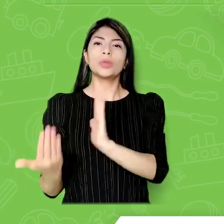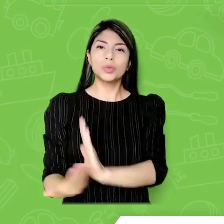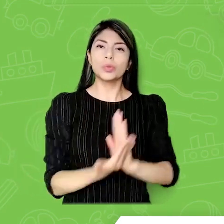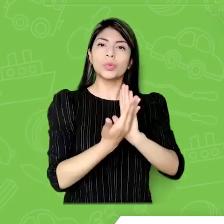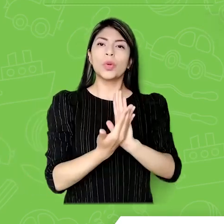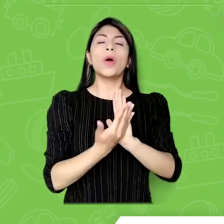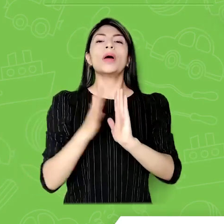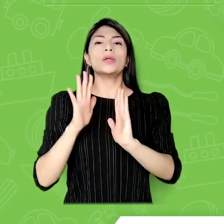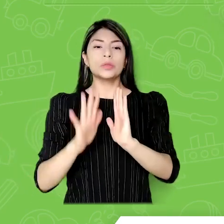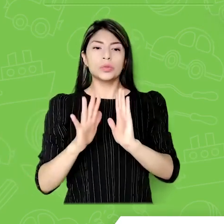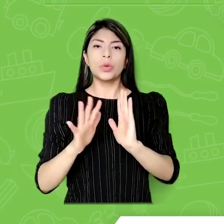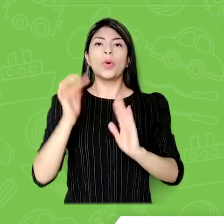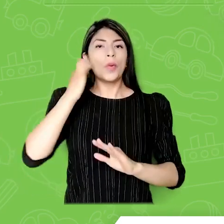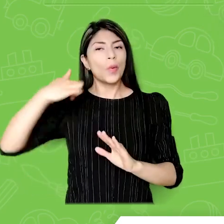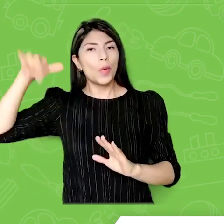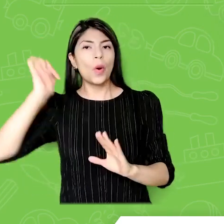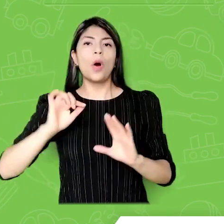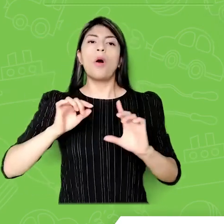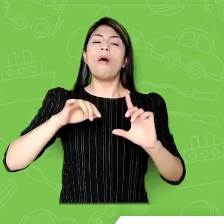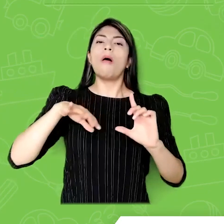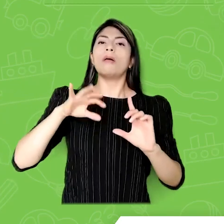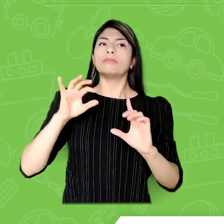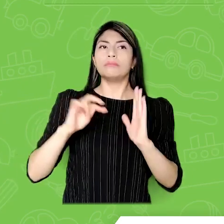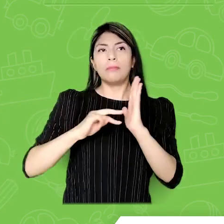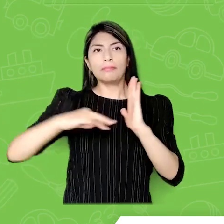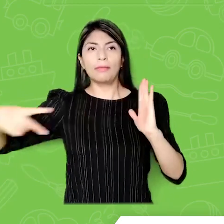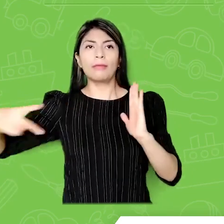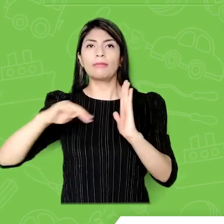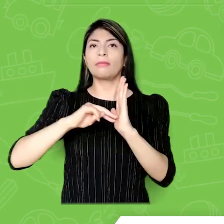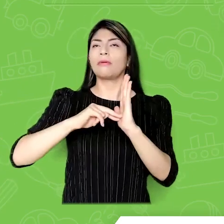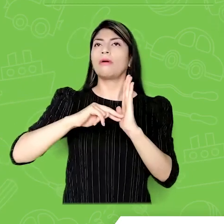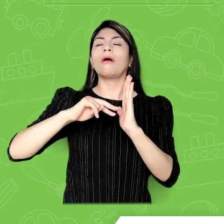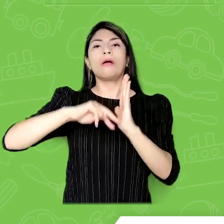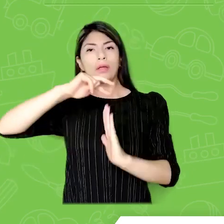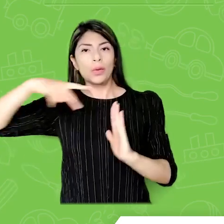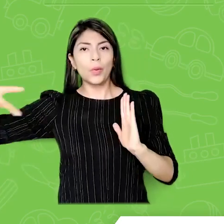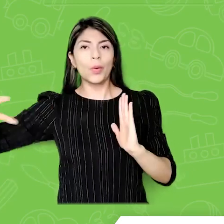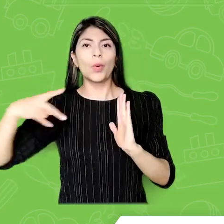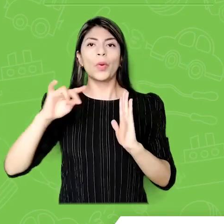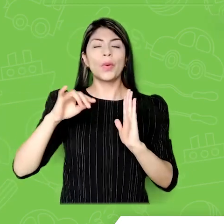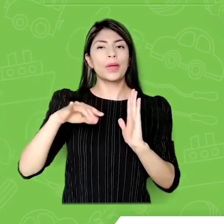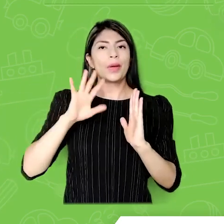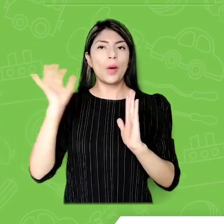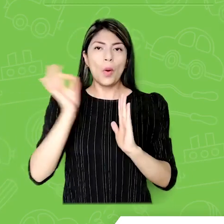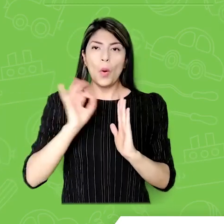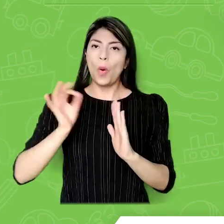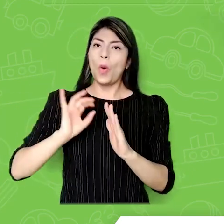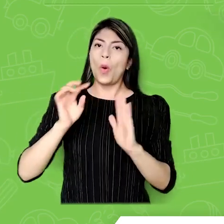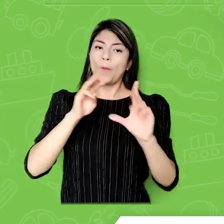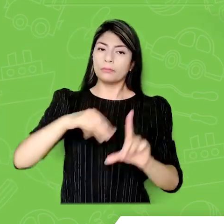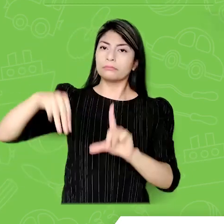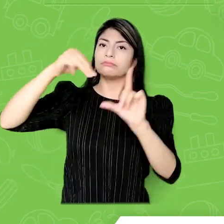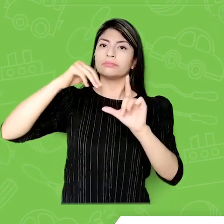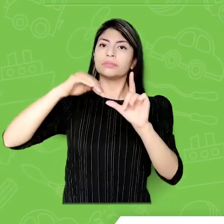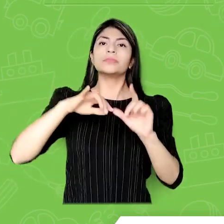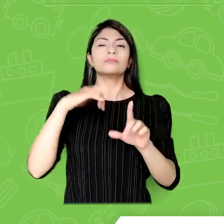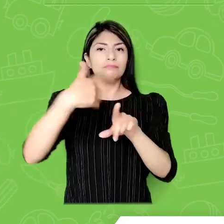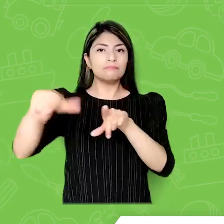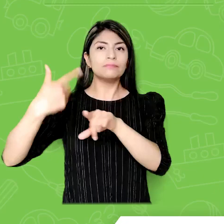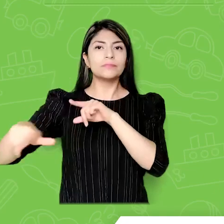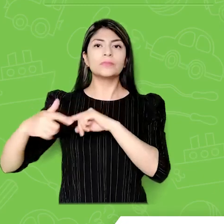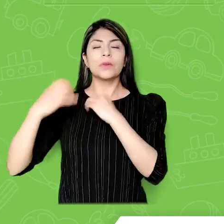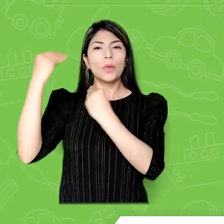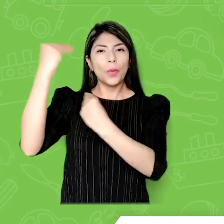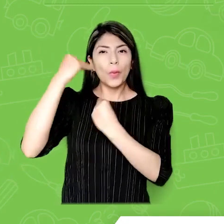técnica, tecnológica, universitaria, educación para el trabajo y desarrollo humano, formación profesional integral del